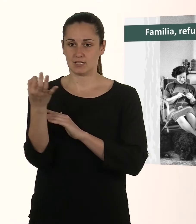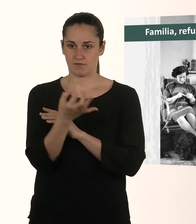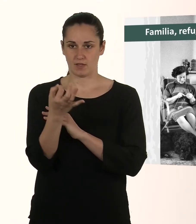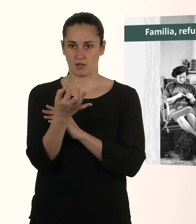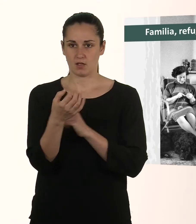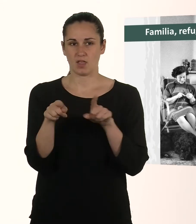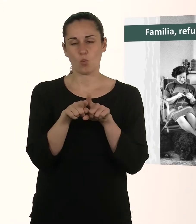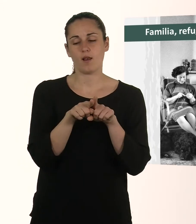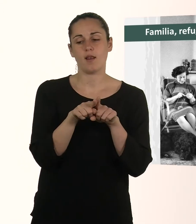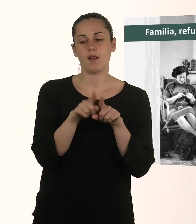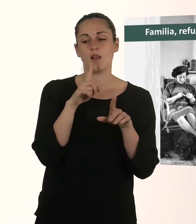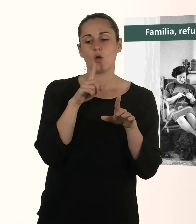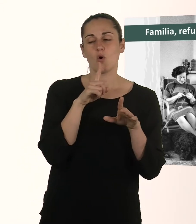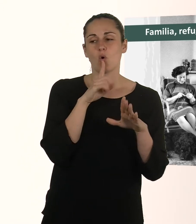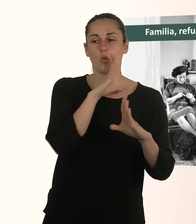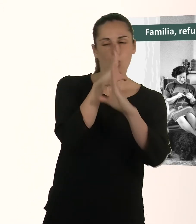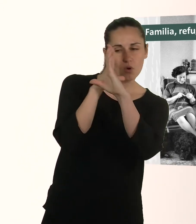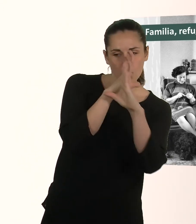varón. Porque como de hecho,